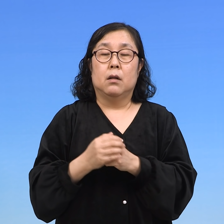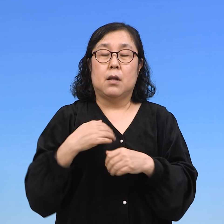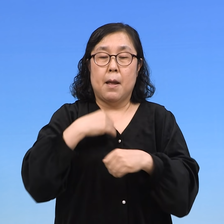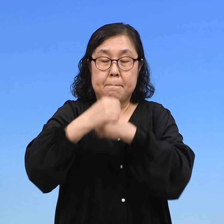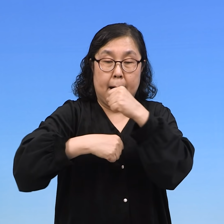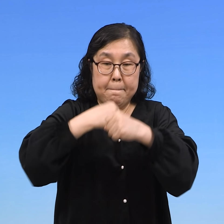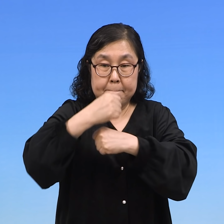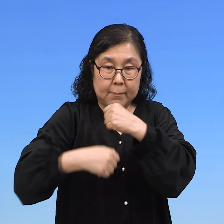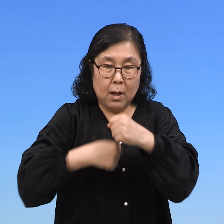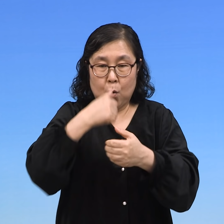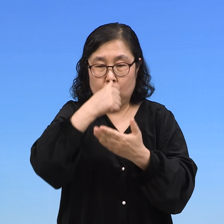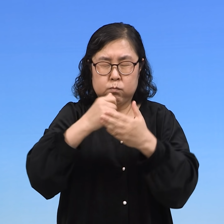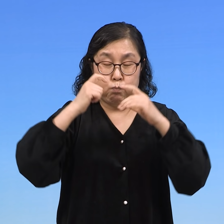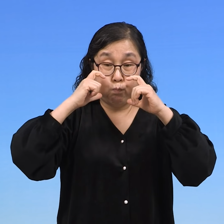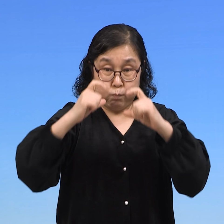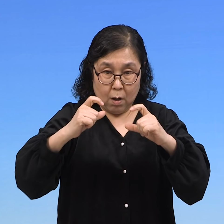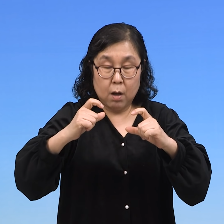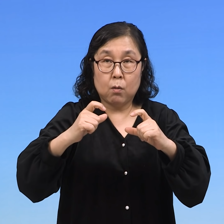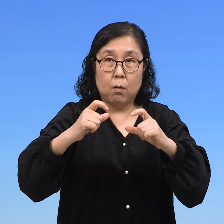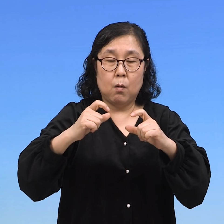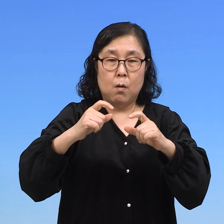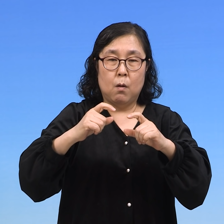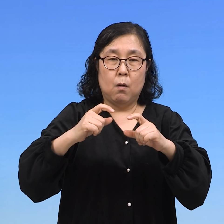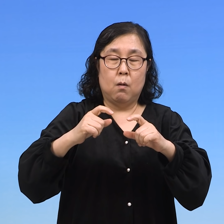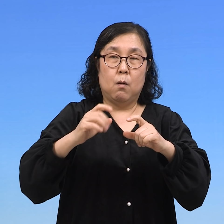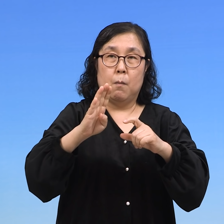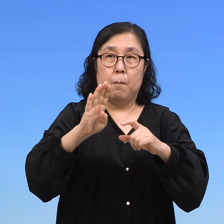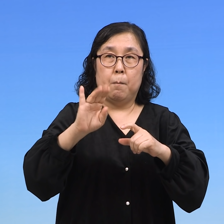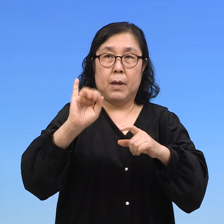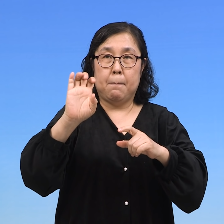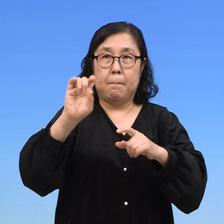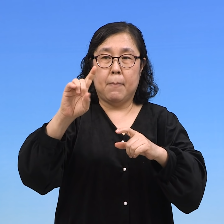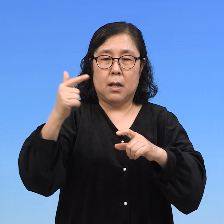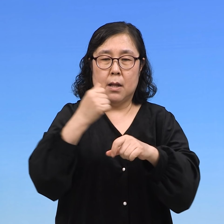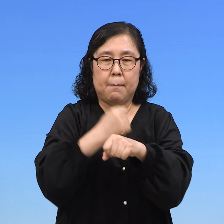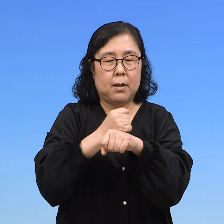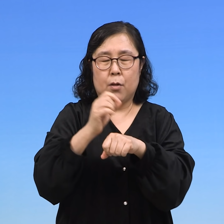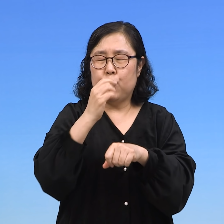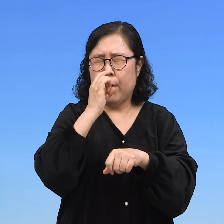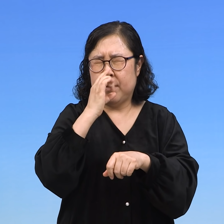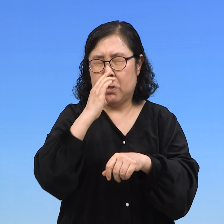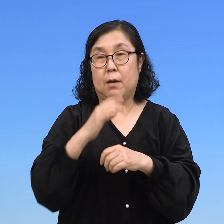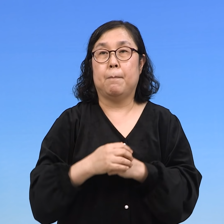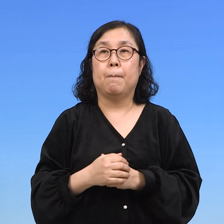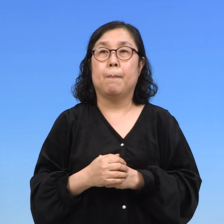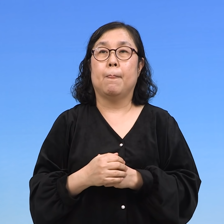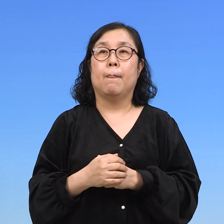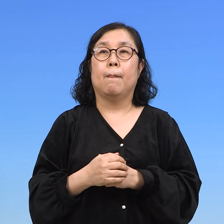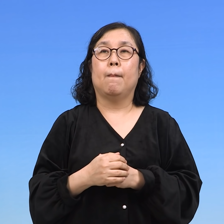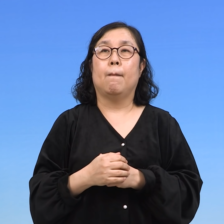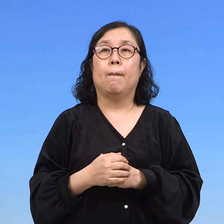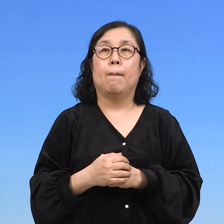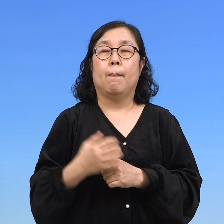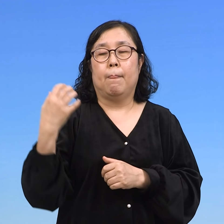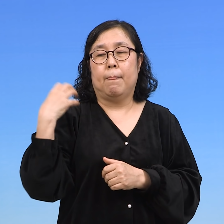어마어마하게 무서운 죄라는 걸 우리는 오늘 마음에 새기 넣으셔야 돼요 여러분